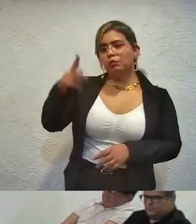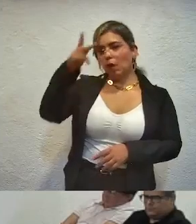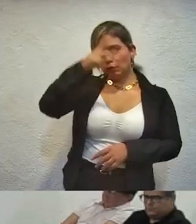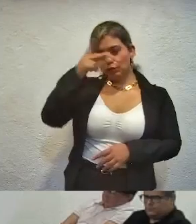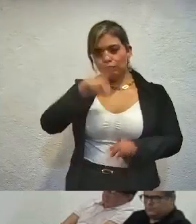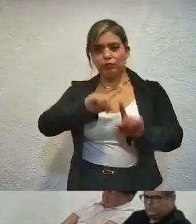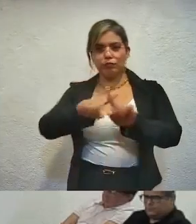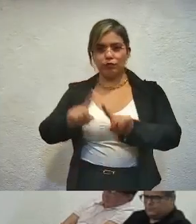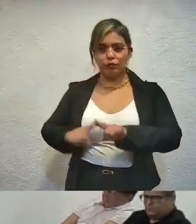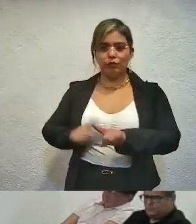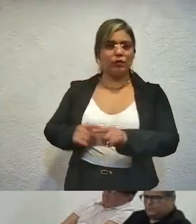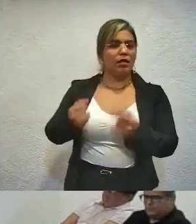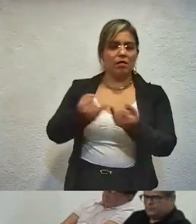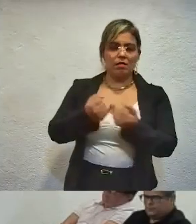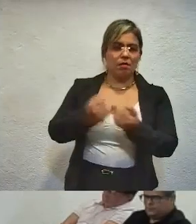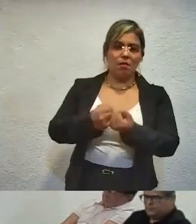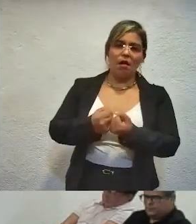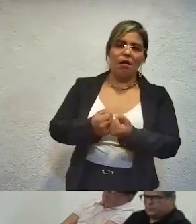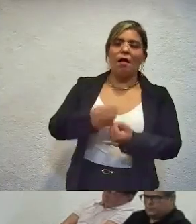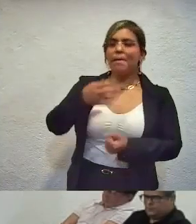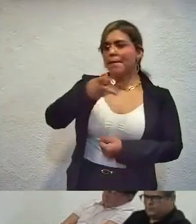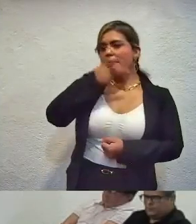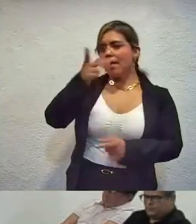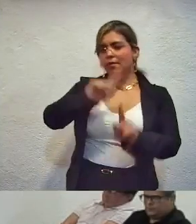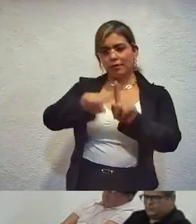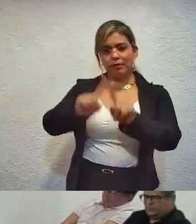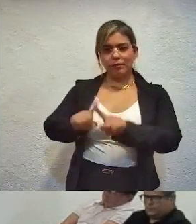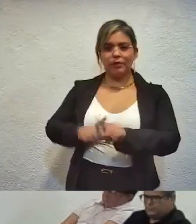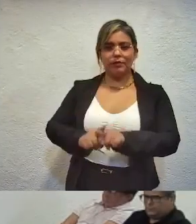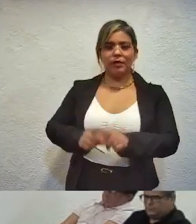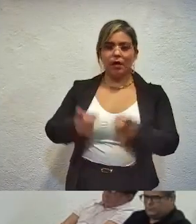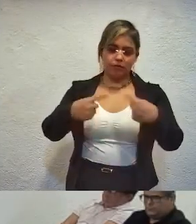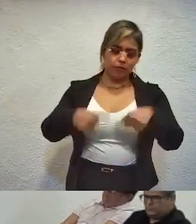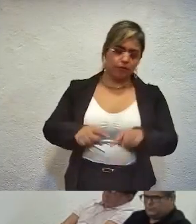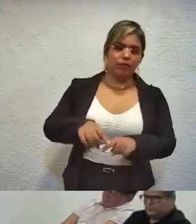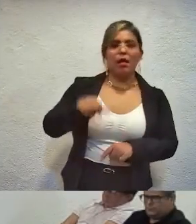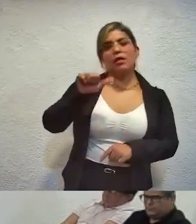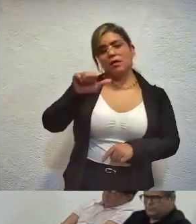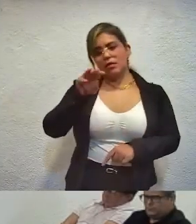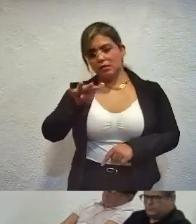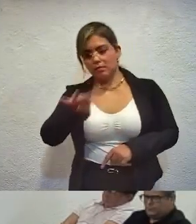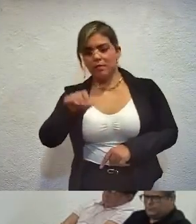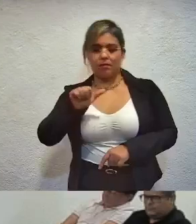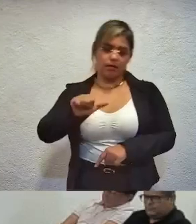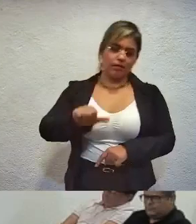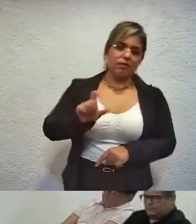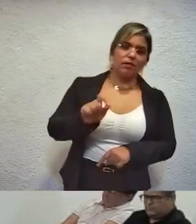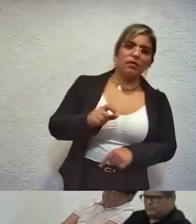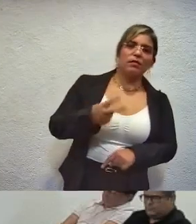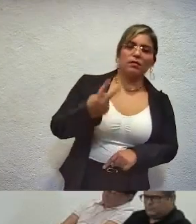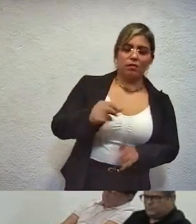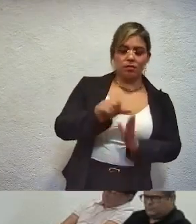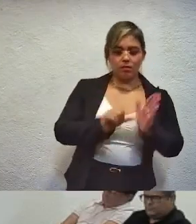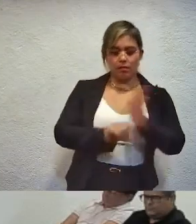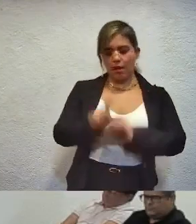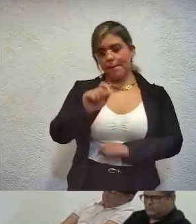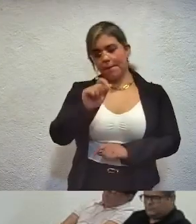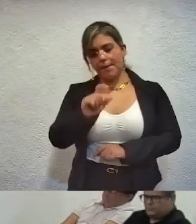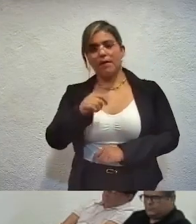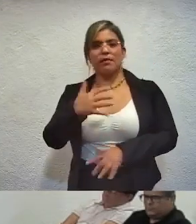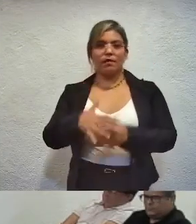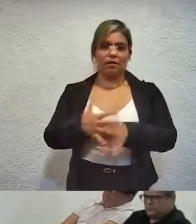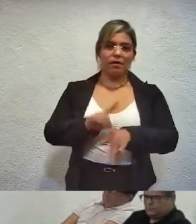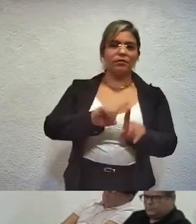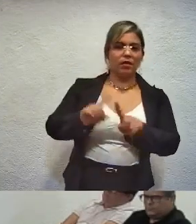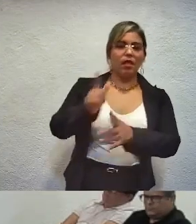en el artículo 20 ter fracciones 19, 16 y 22, así como en el artículo 20 quinquies de